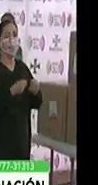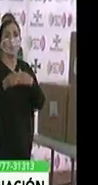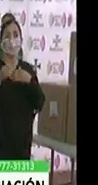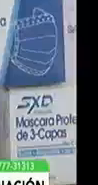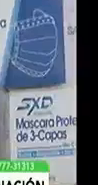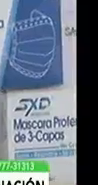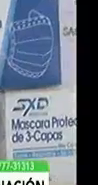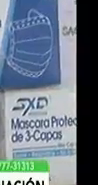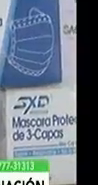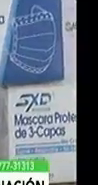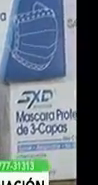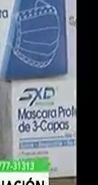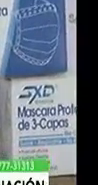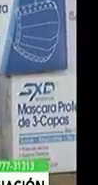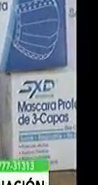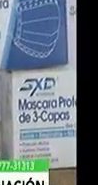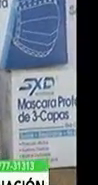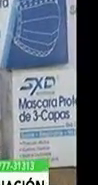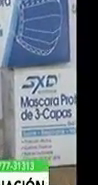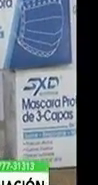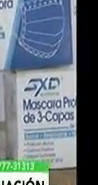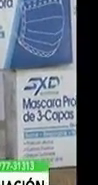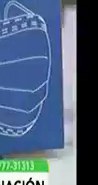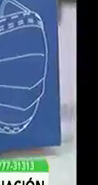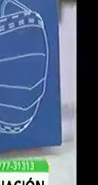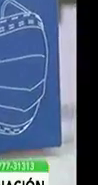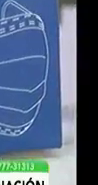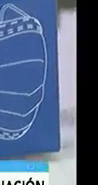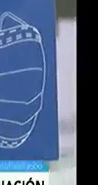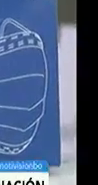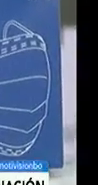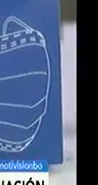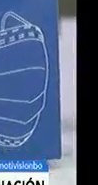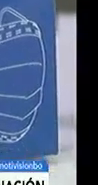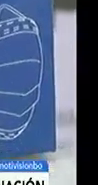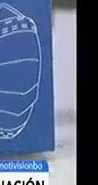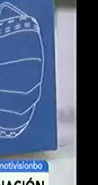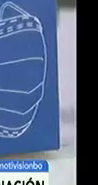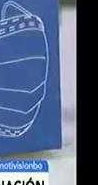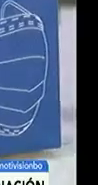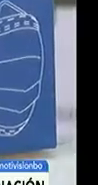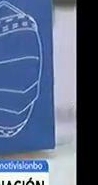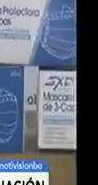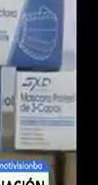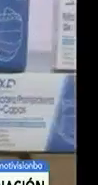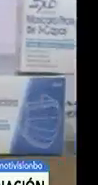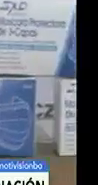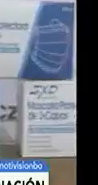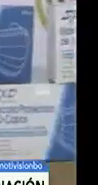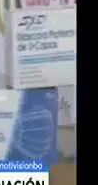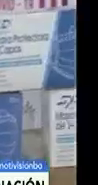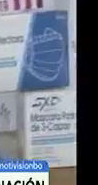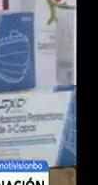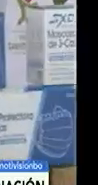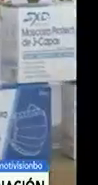que realmente lo requieren estos barbijos, que son, repito, nuestros trabajadores de salud, médicos, enfermeras,